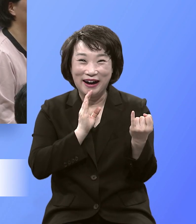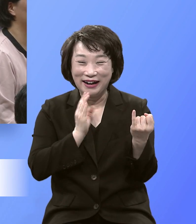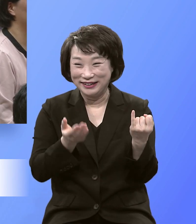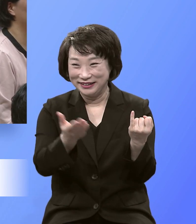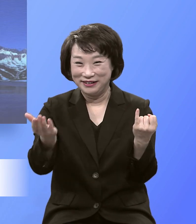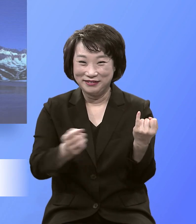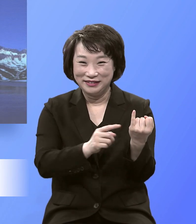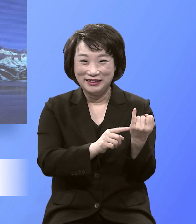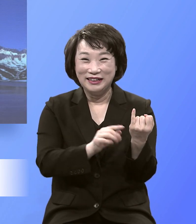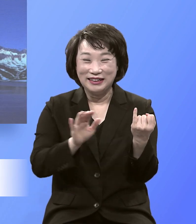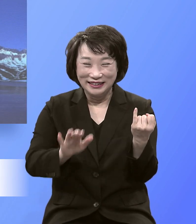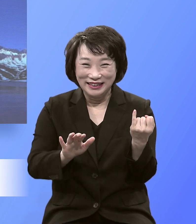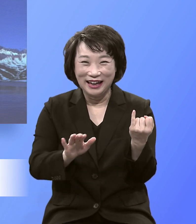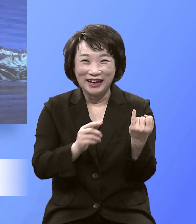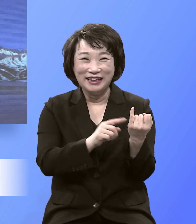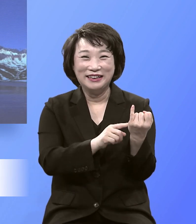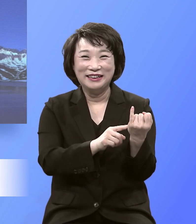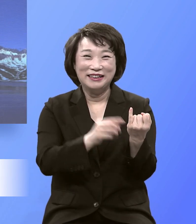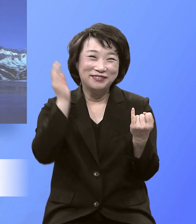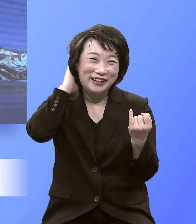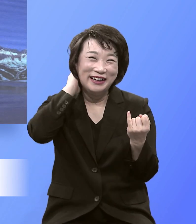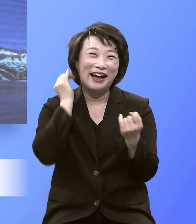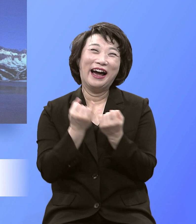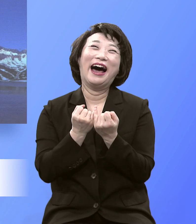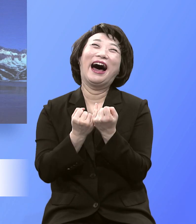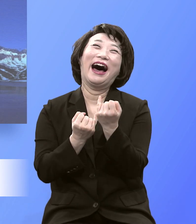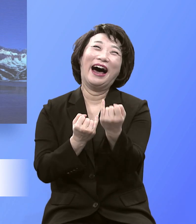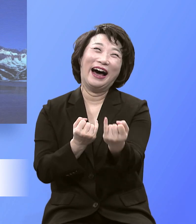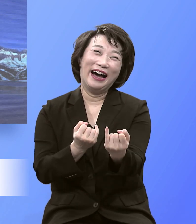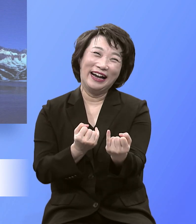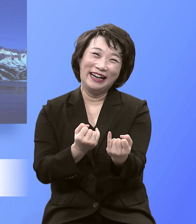그래도 우리 난영이는 뒤통수 미인이요.